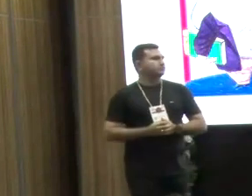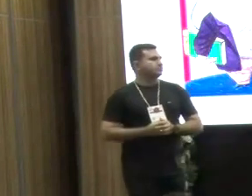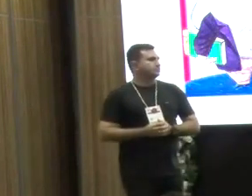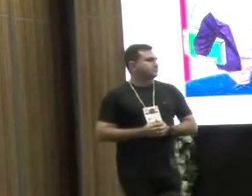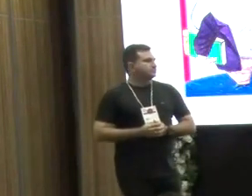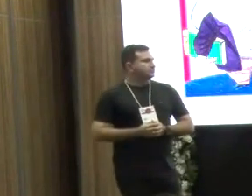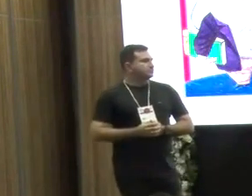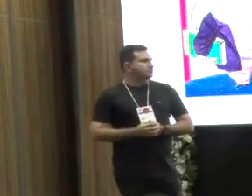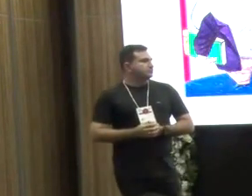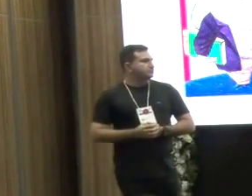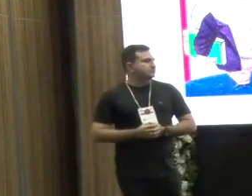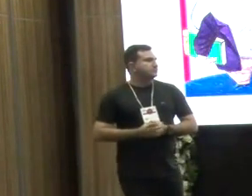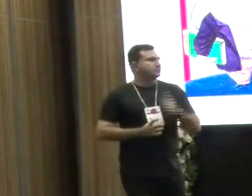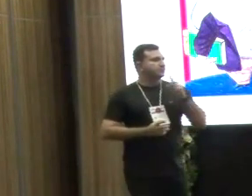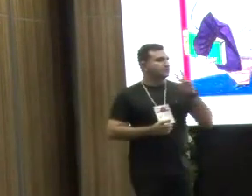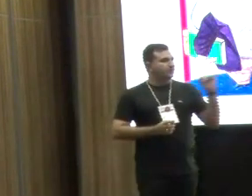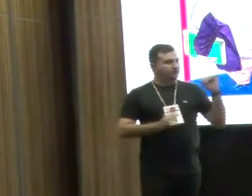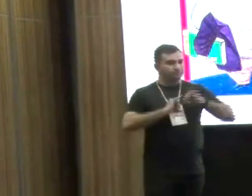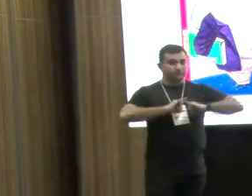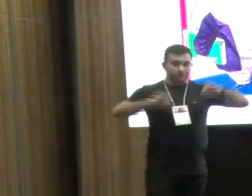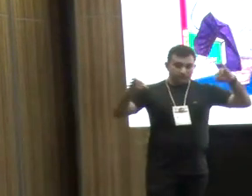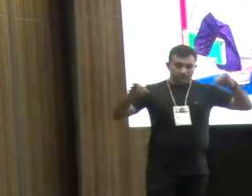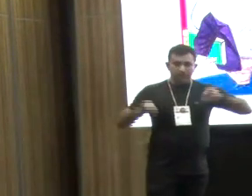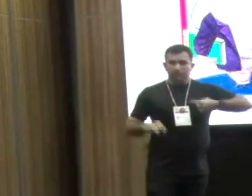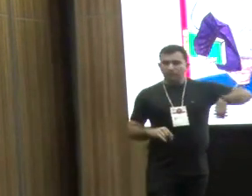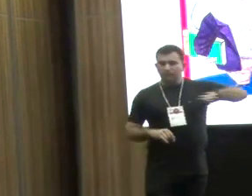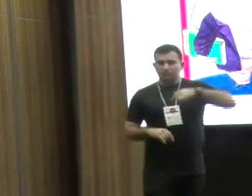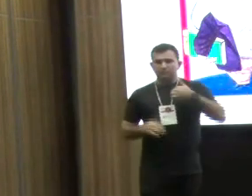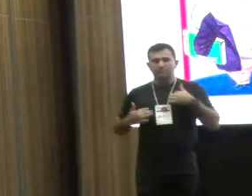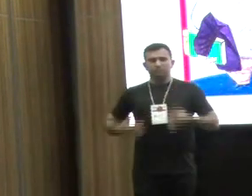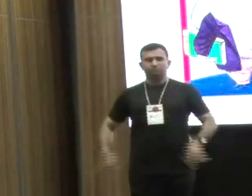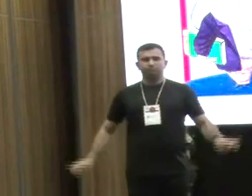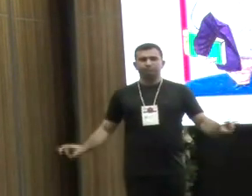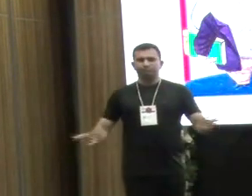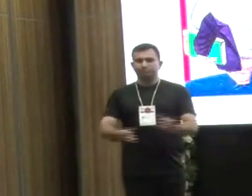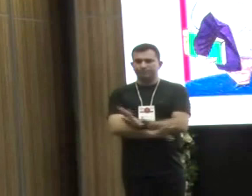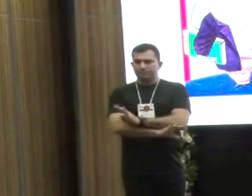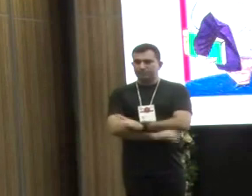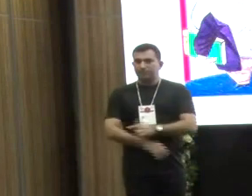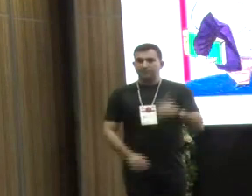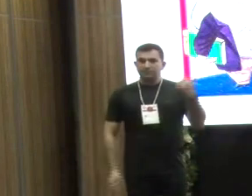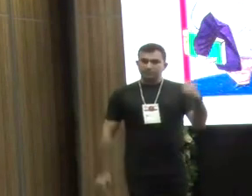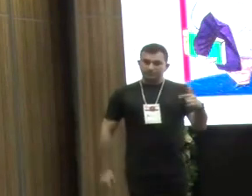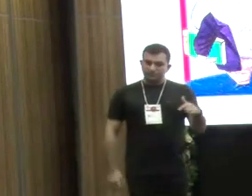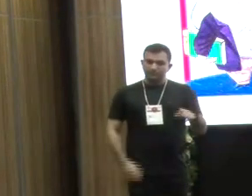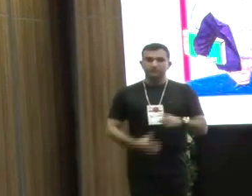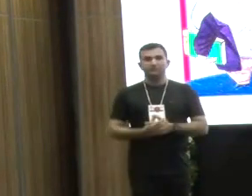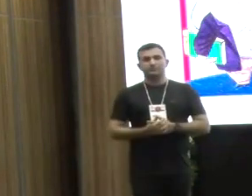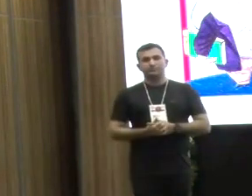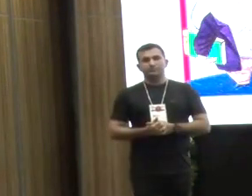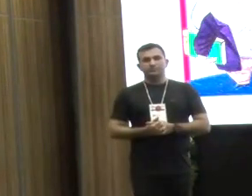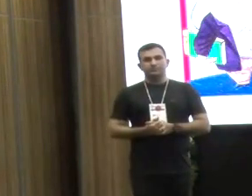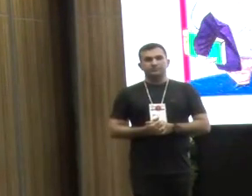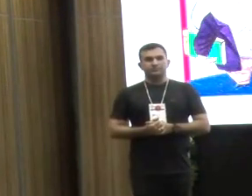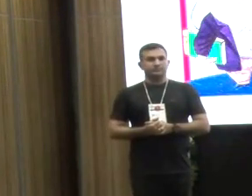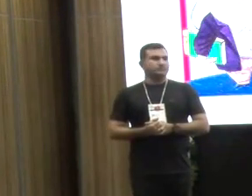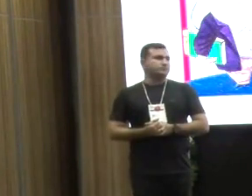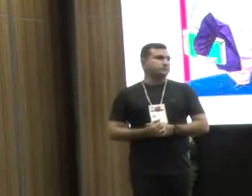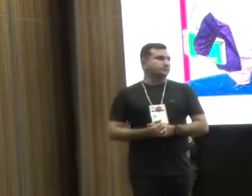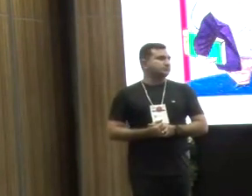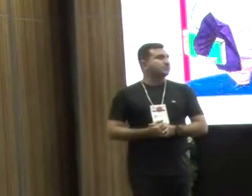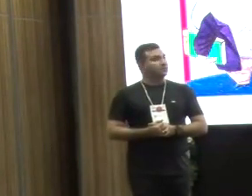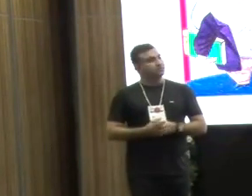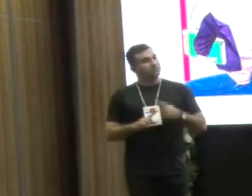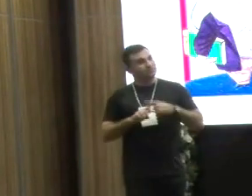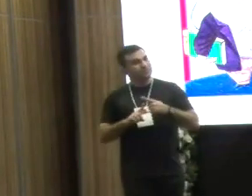E ele vai dizer que a gente não nasce feito, e é por isso que a gente dá essas paradas. Porque a gente vai